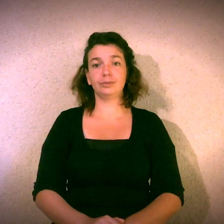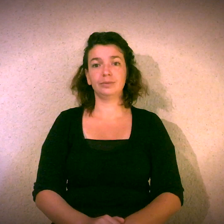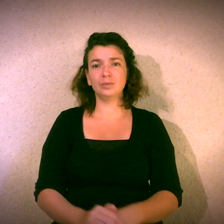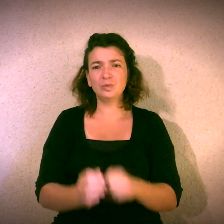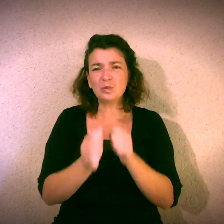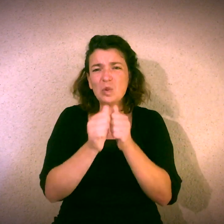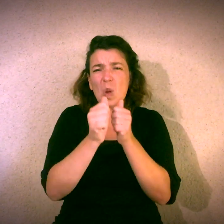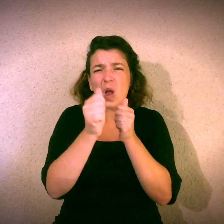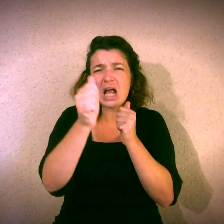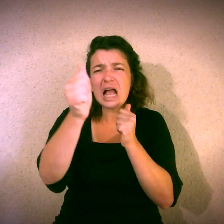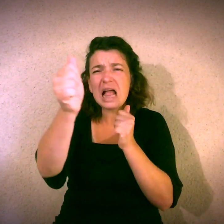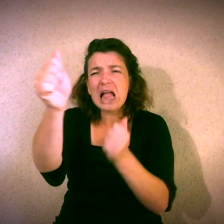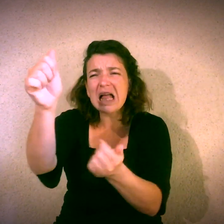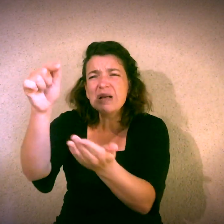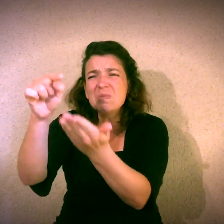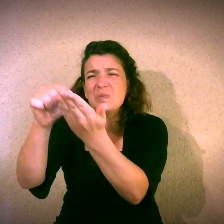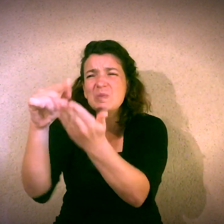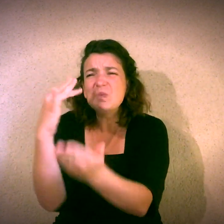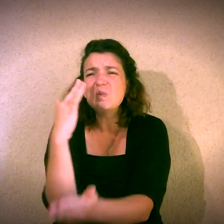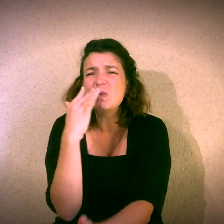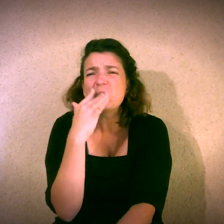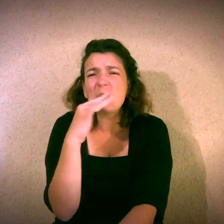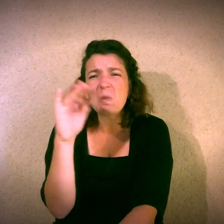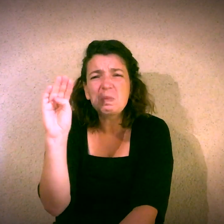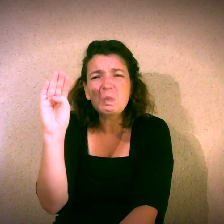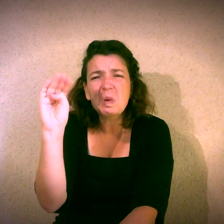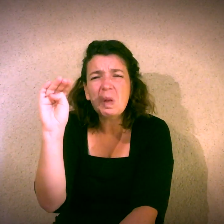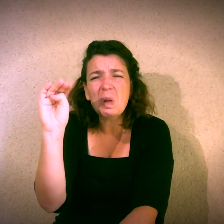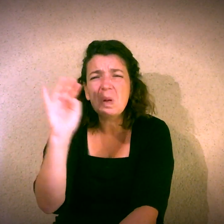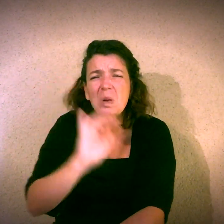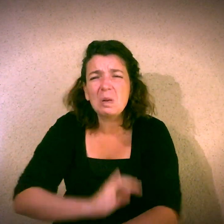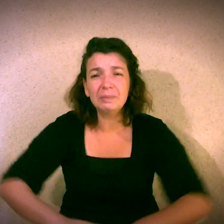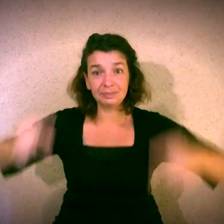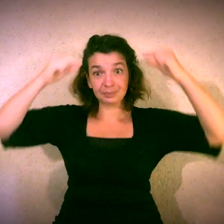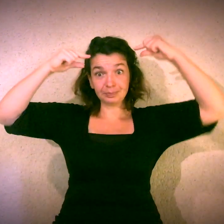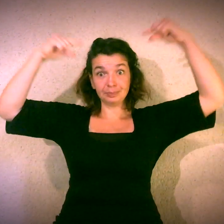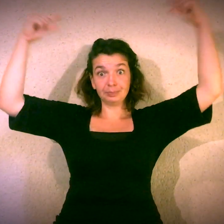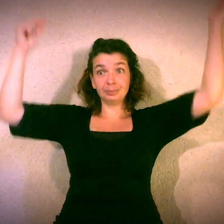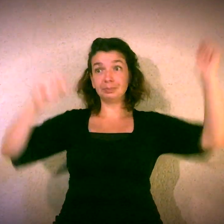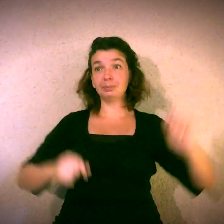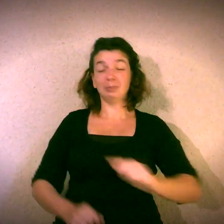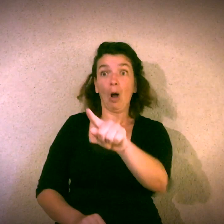Ah, voilà du nouveau, annonça Escarbille en désignant une tache bleue au loin.